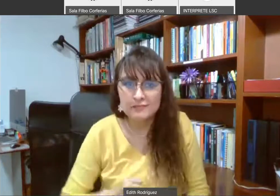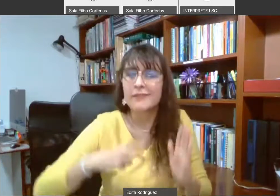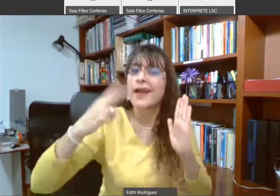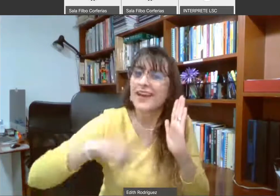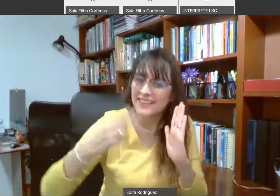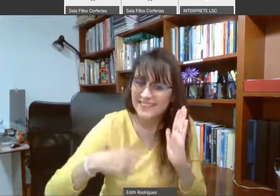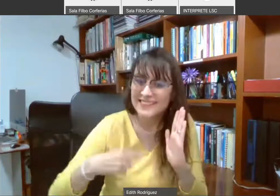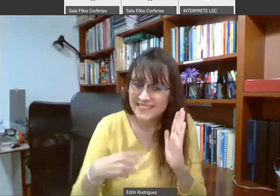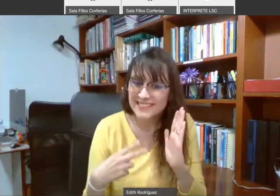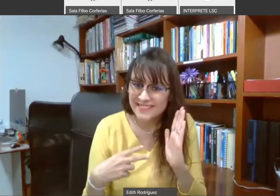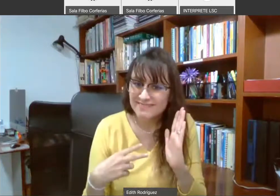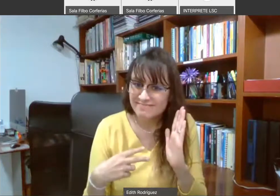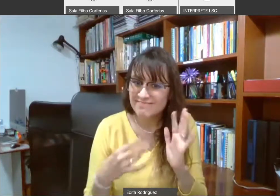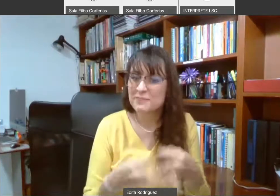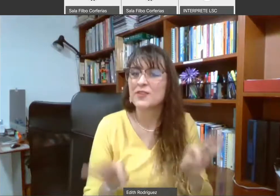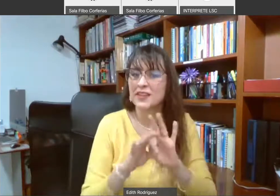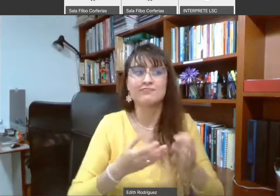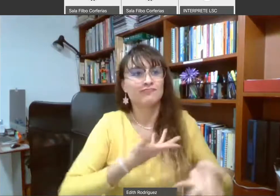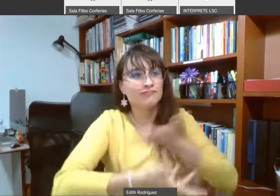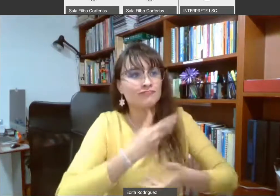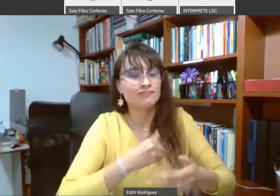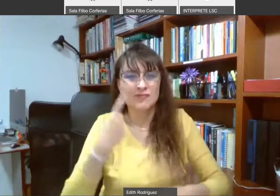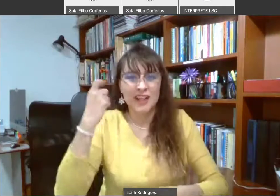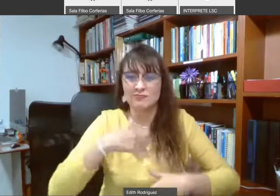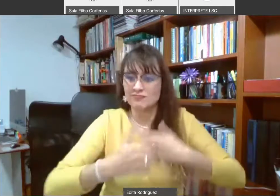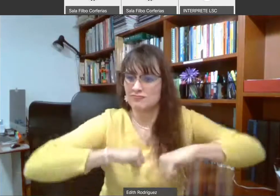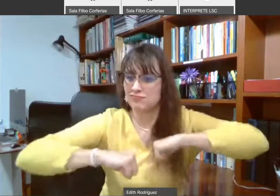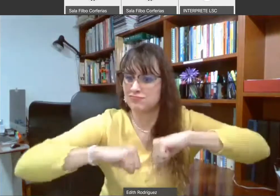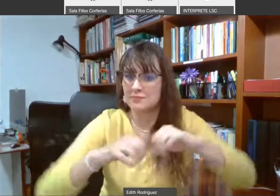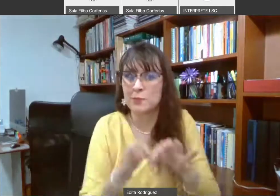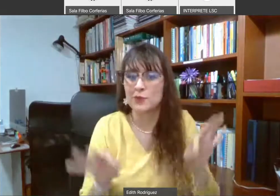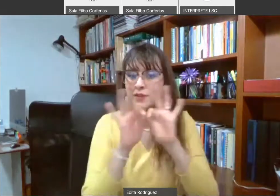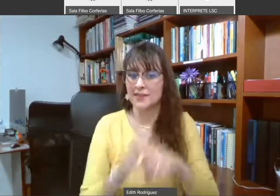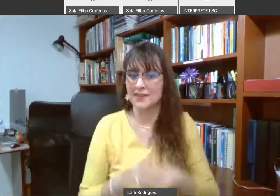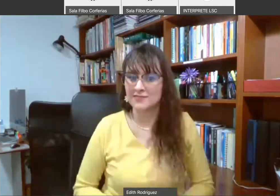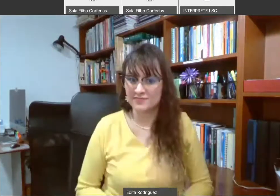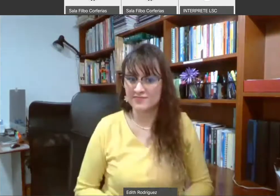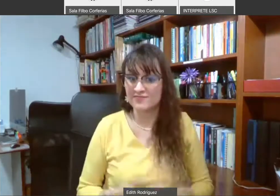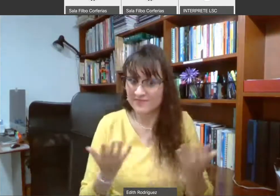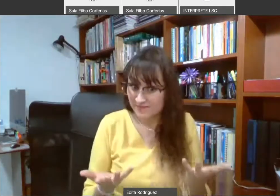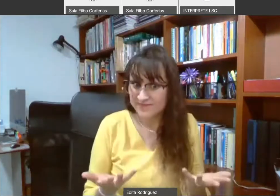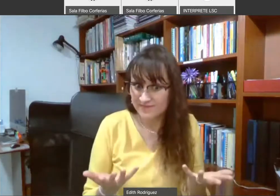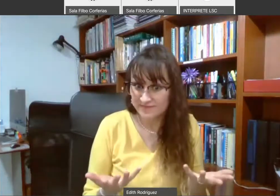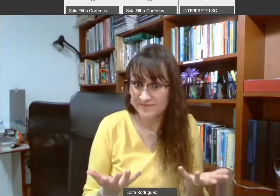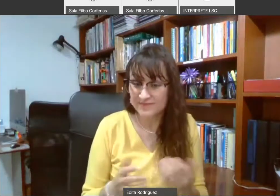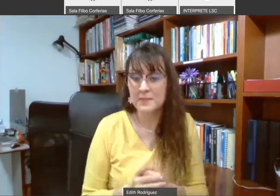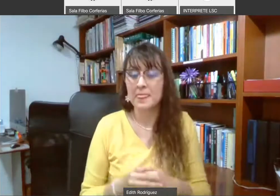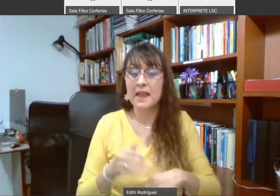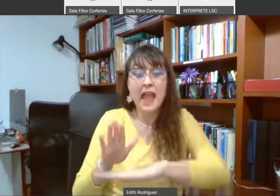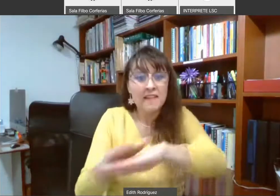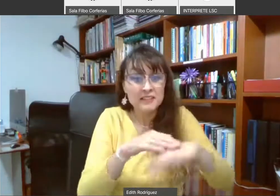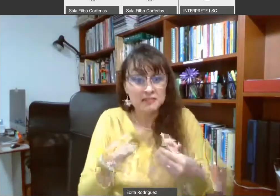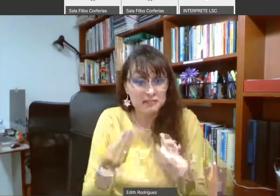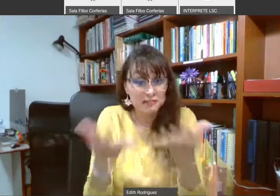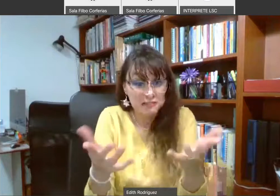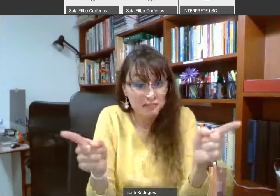Desde que nacemos hasta que morimos. Esto es muy importante, por eso es muy importante que todos podamos leer. Nos permite